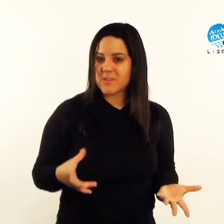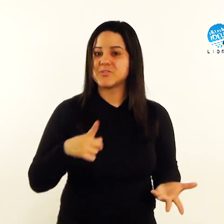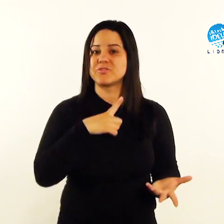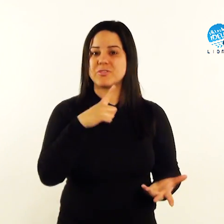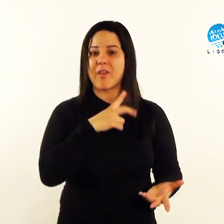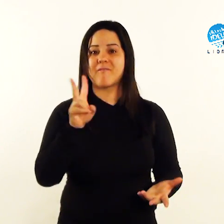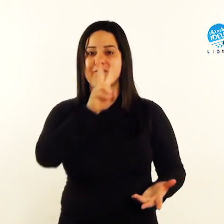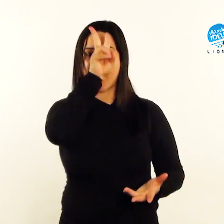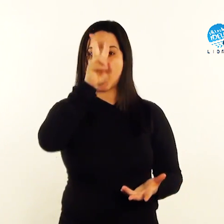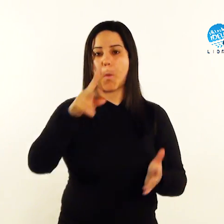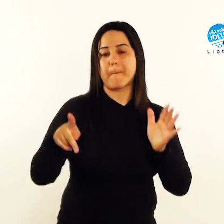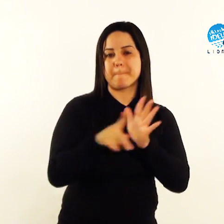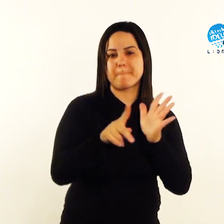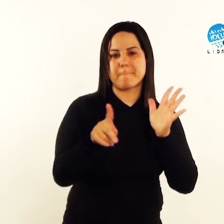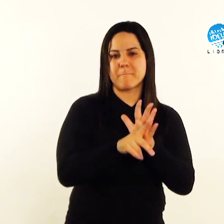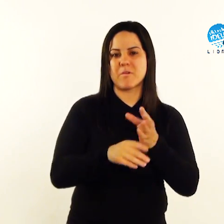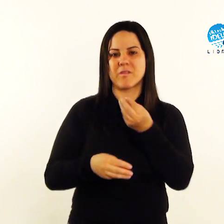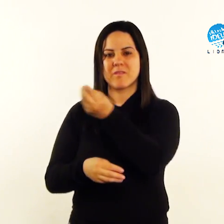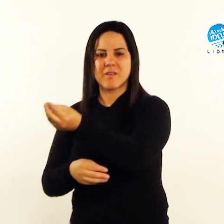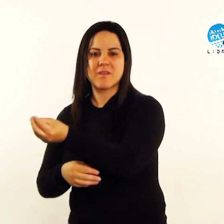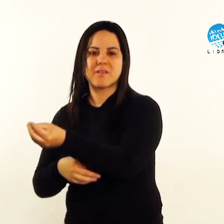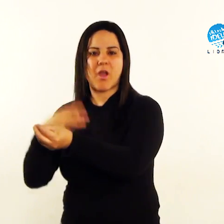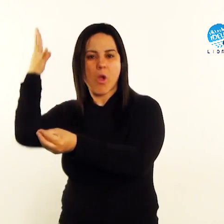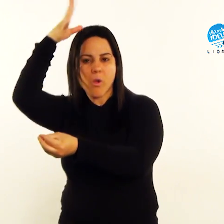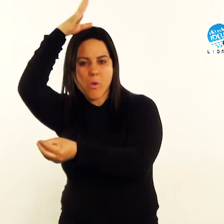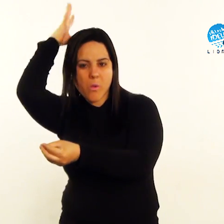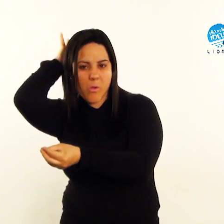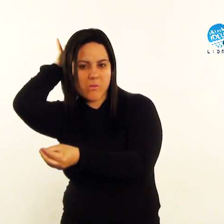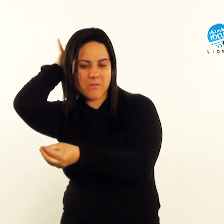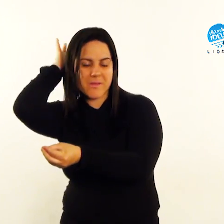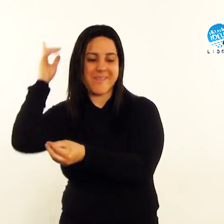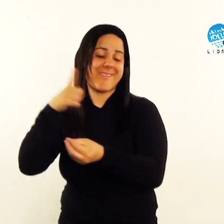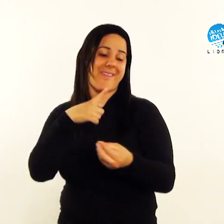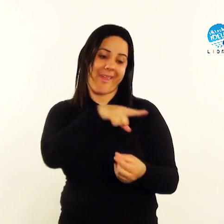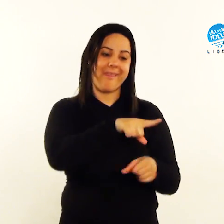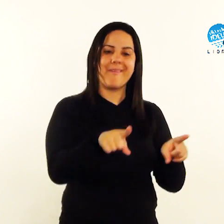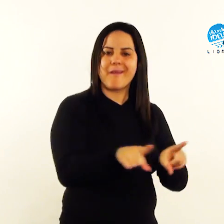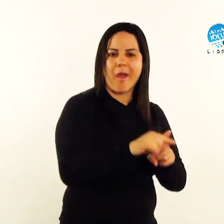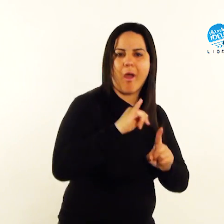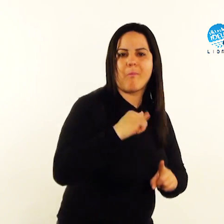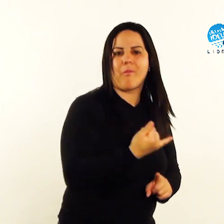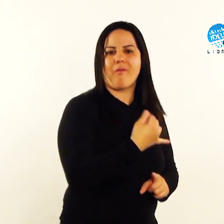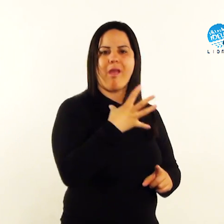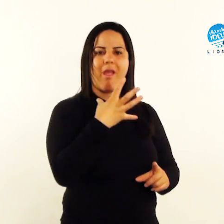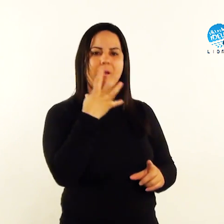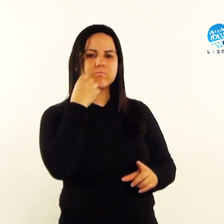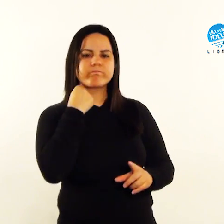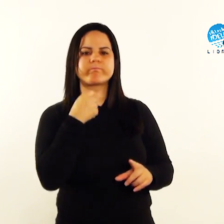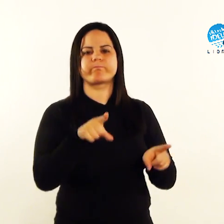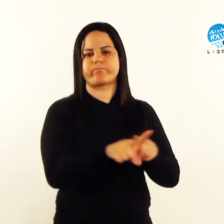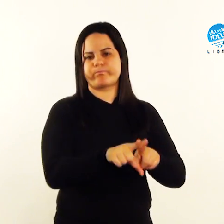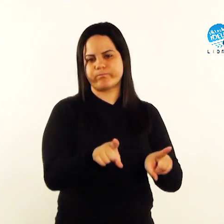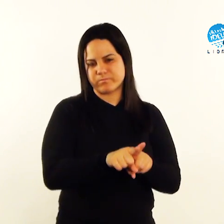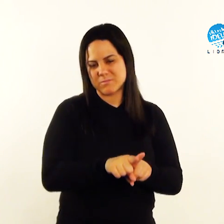oferecido um valor e que talvez ia conseguir um outro tanto só para ele. E a coisa então ficava em